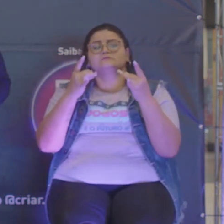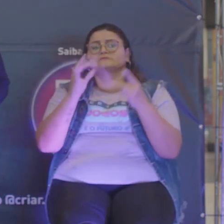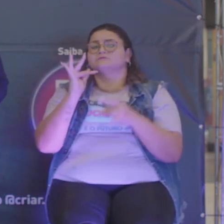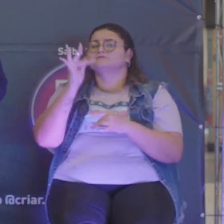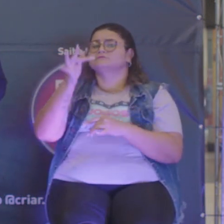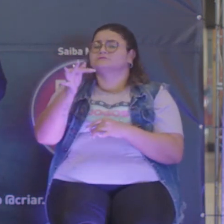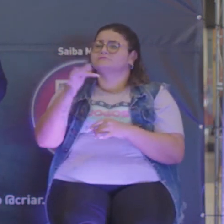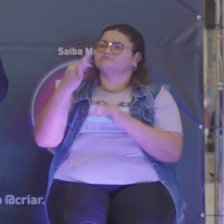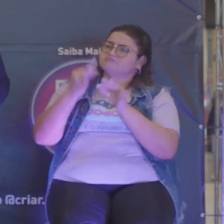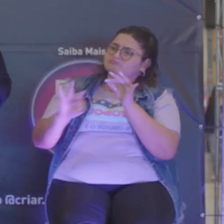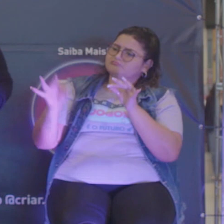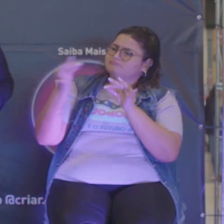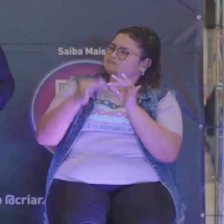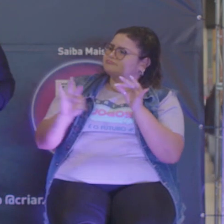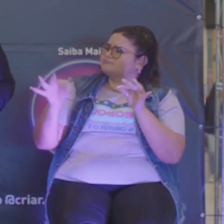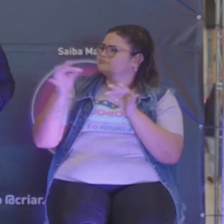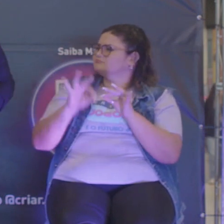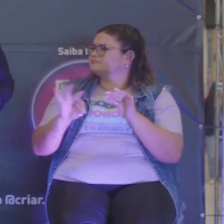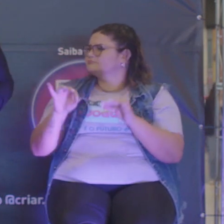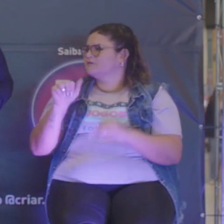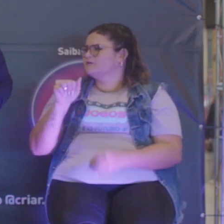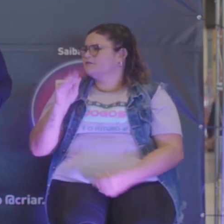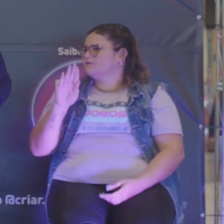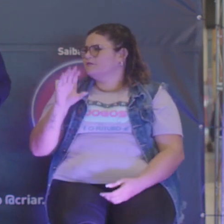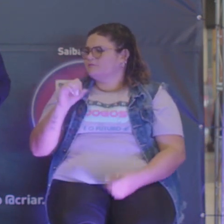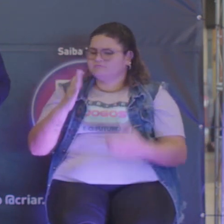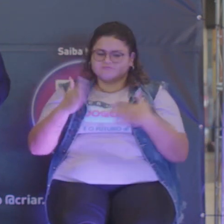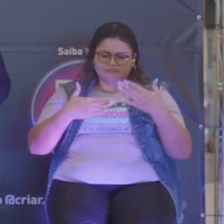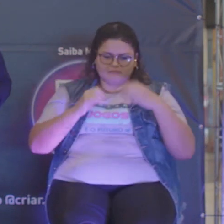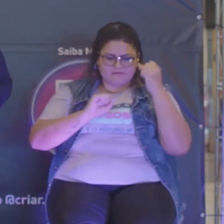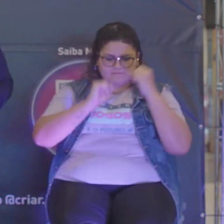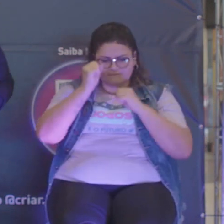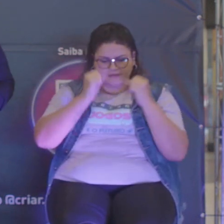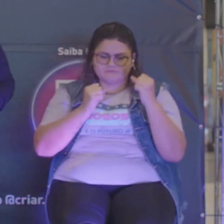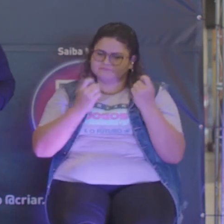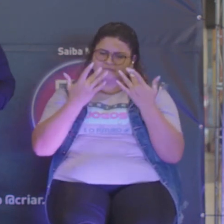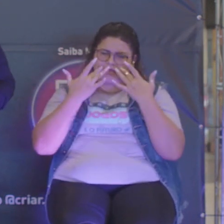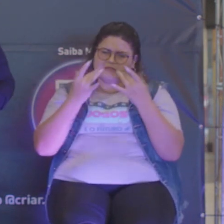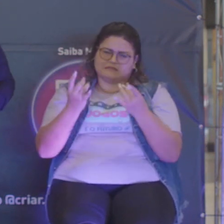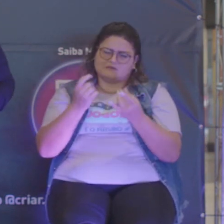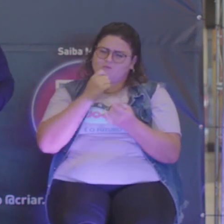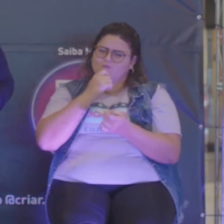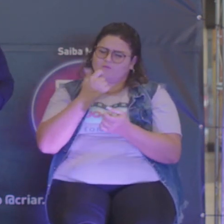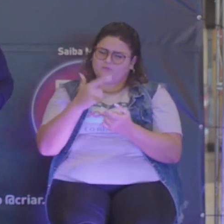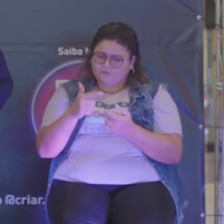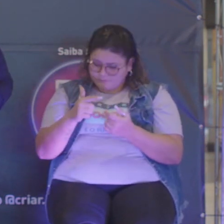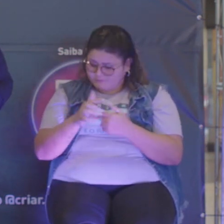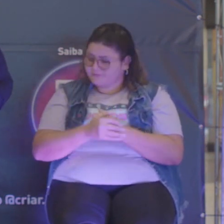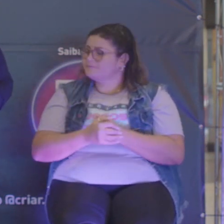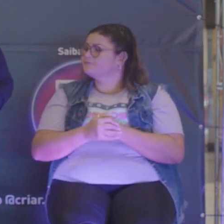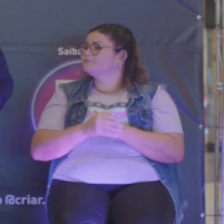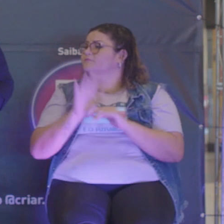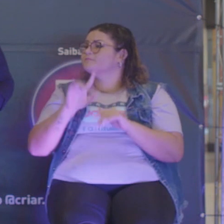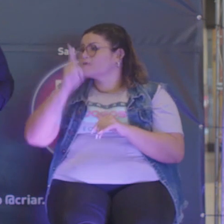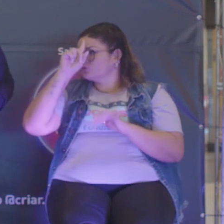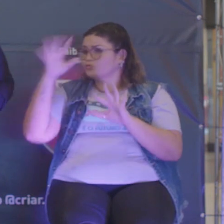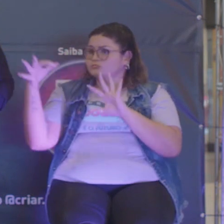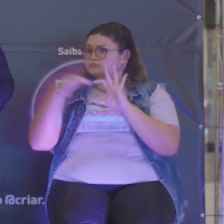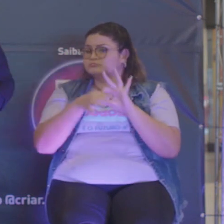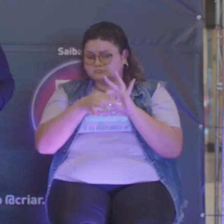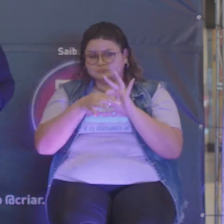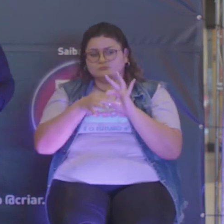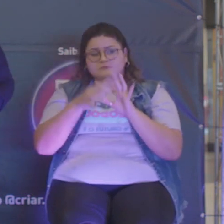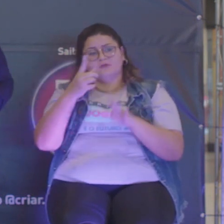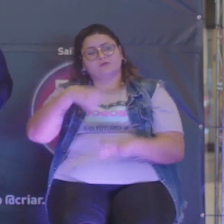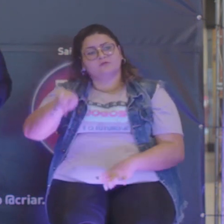e ficar falando sobre o faturamento da indústria dos games, isso não vai chamar atenção. Como é que a gente traz o game para o nosso dia a dia, para o nosso